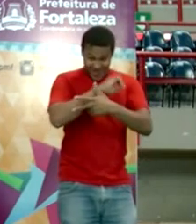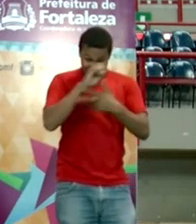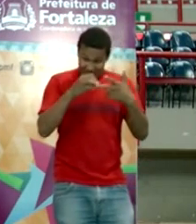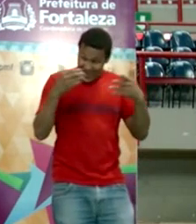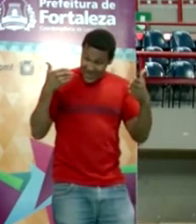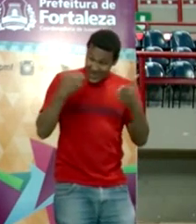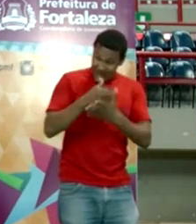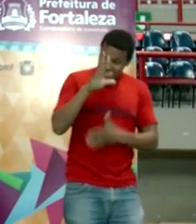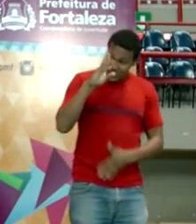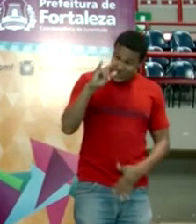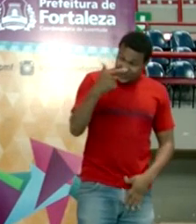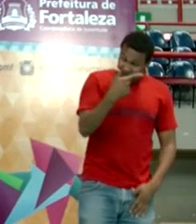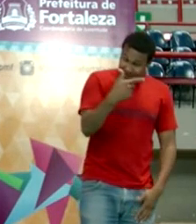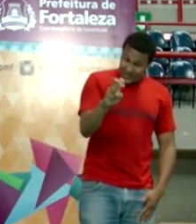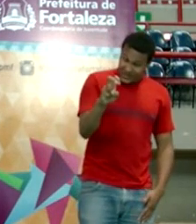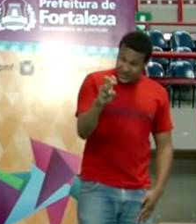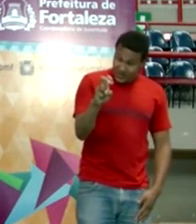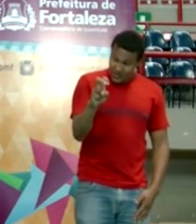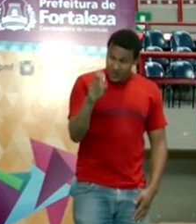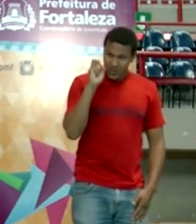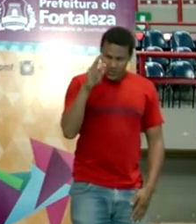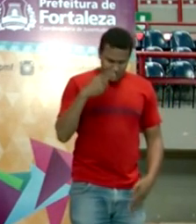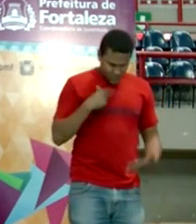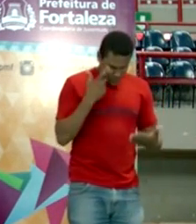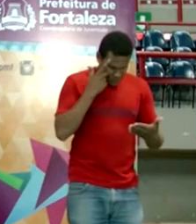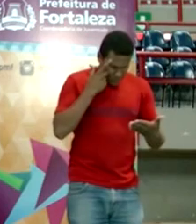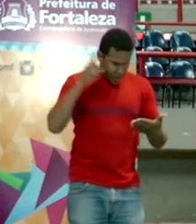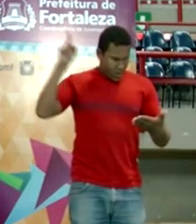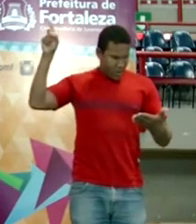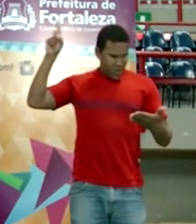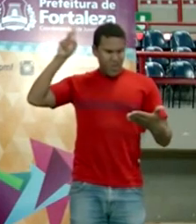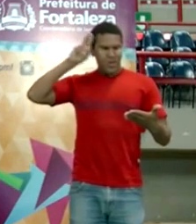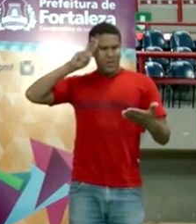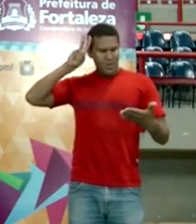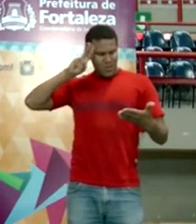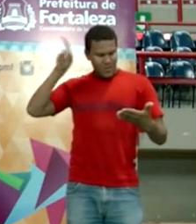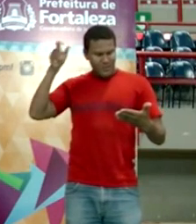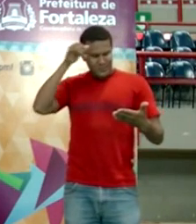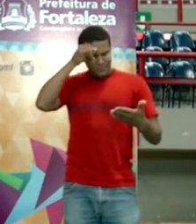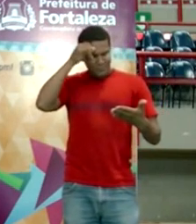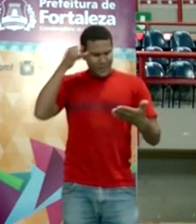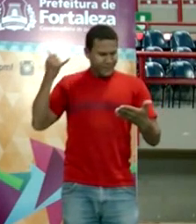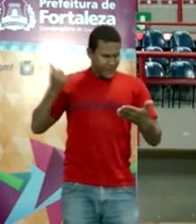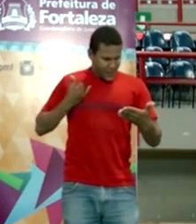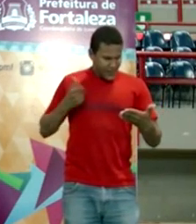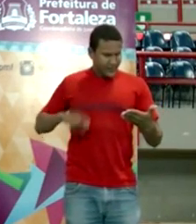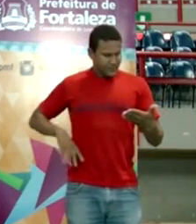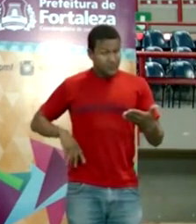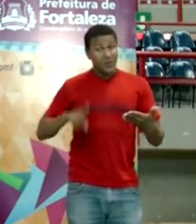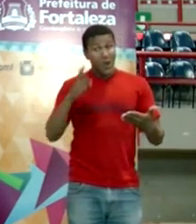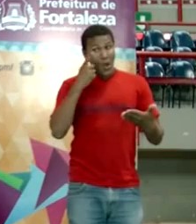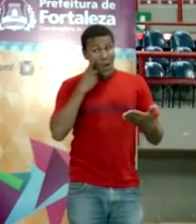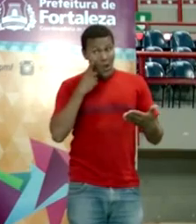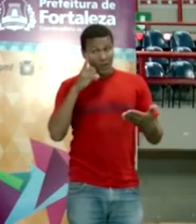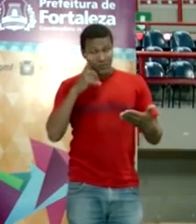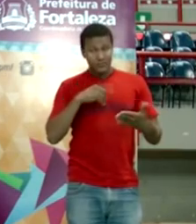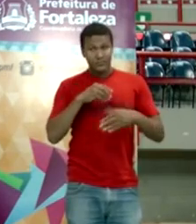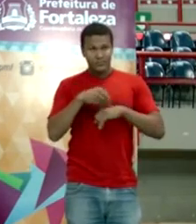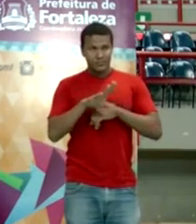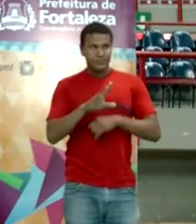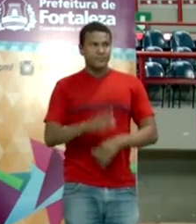no dia 25 de outubro, você vai pensar, vixe, bem que aquele atestado falou. Guarda isso aí. Pois